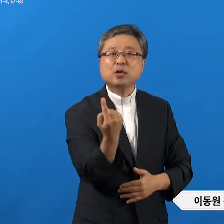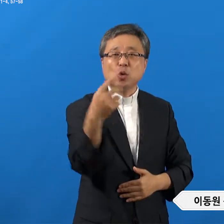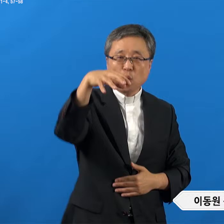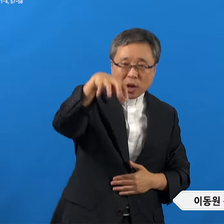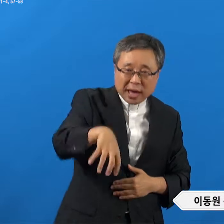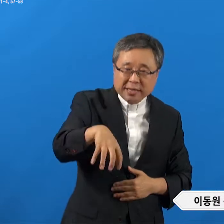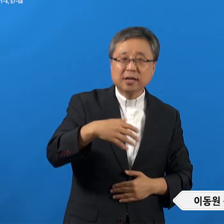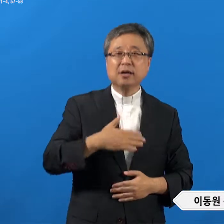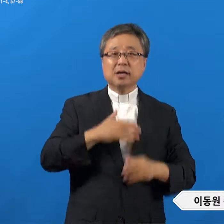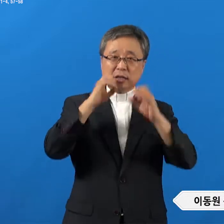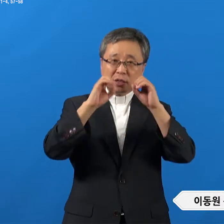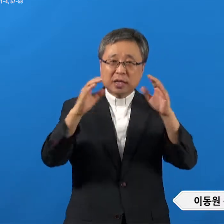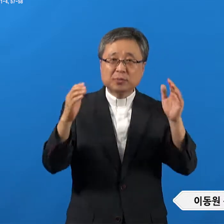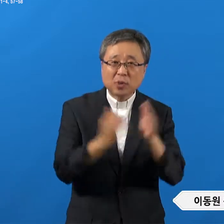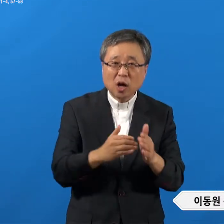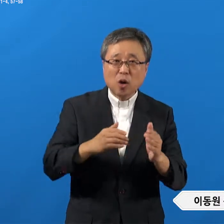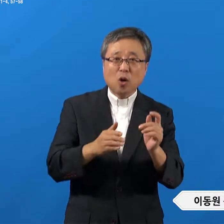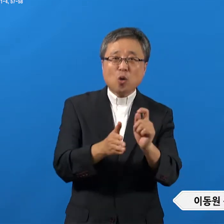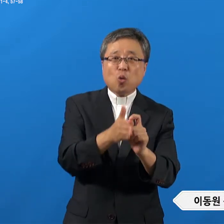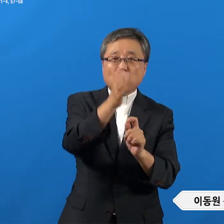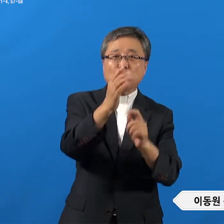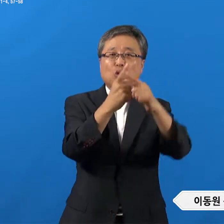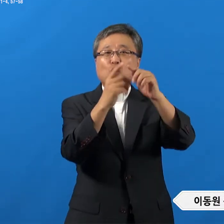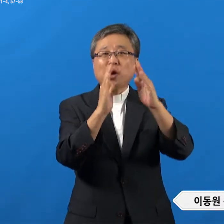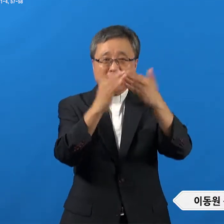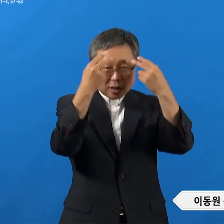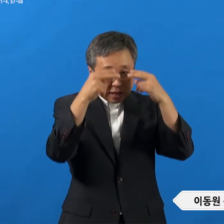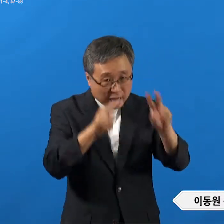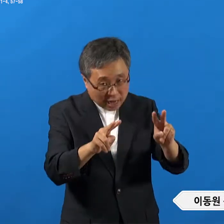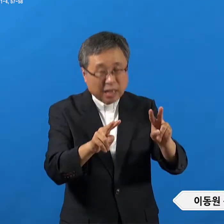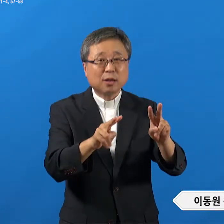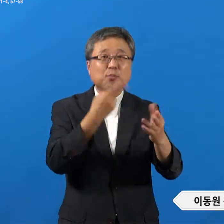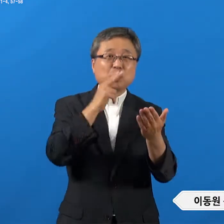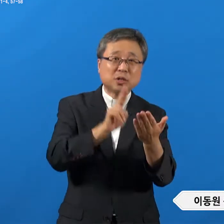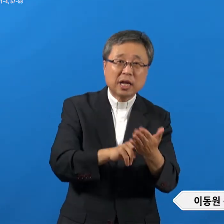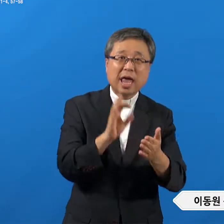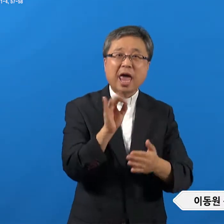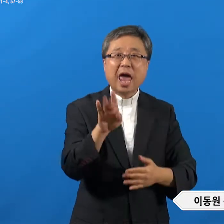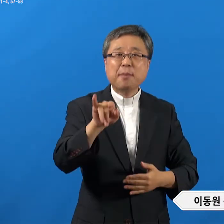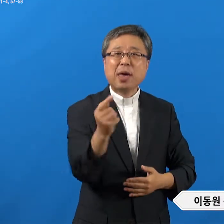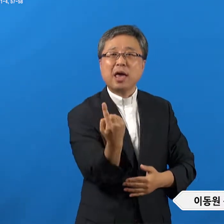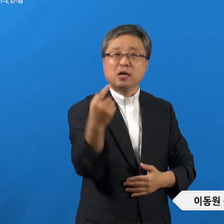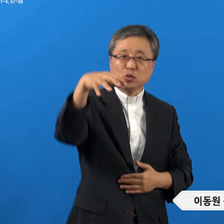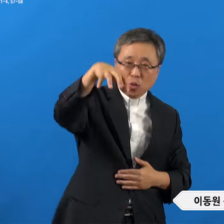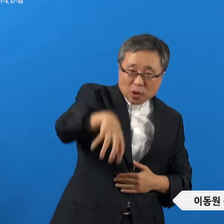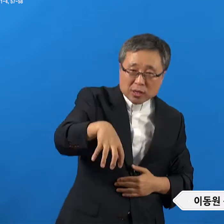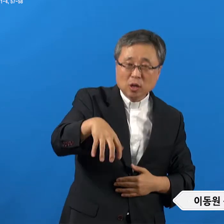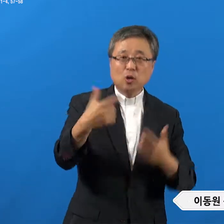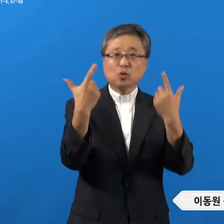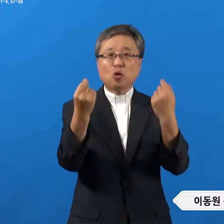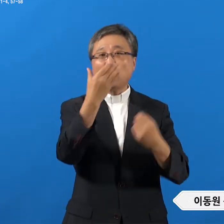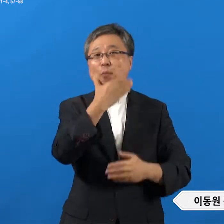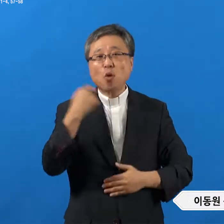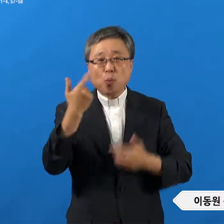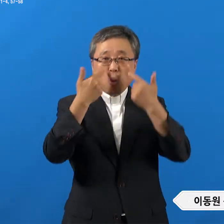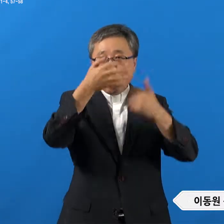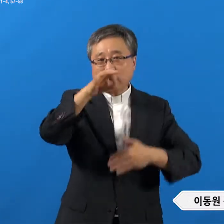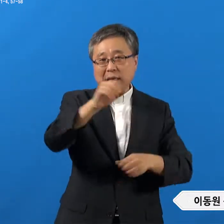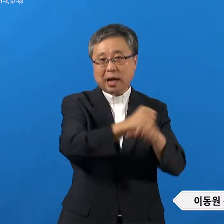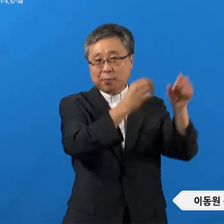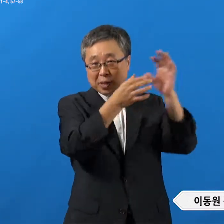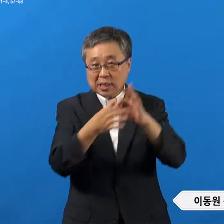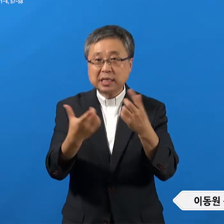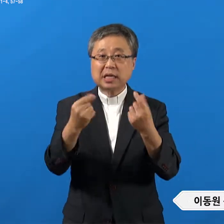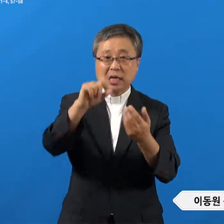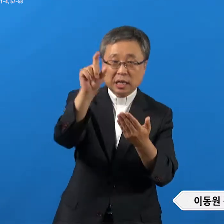바울은 지금 고린도 교회를 향한 이 편지를 에베소에서 쓰고 있습니다. 자, 에베소에서 동일한 복음을 확인하면서 바울은